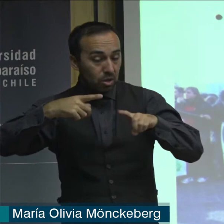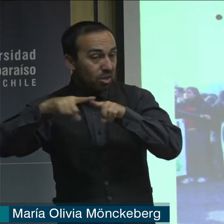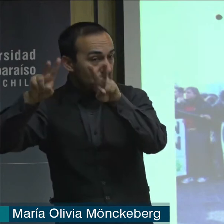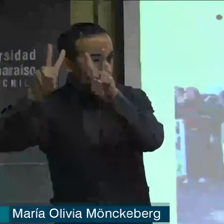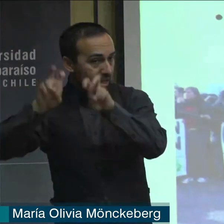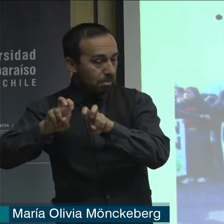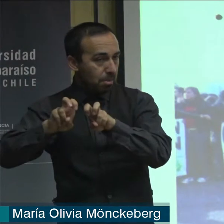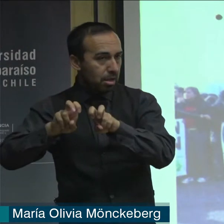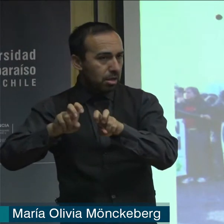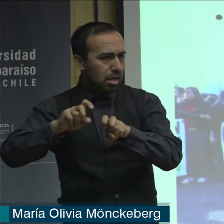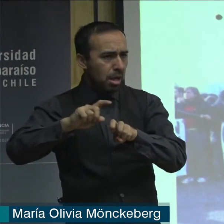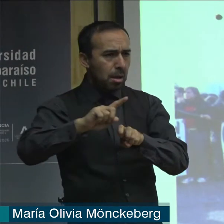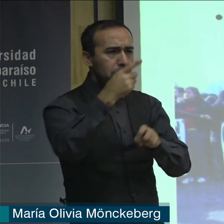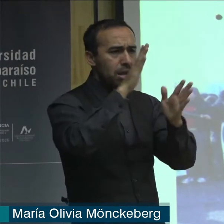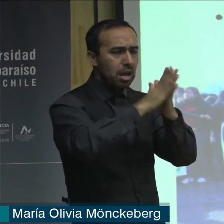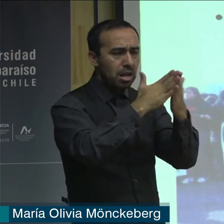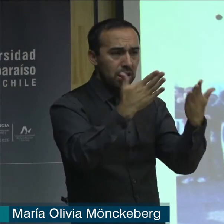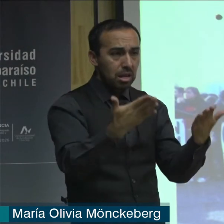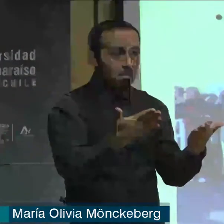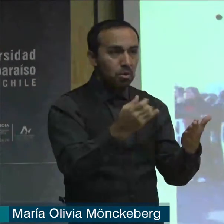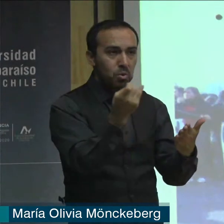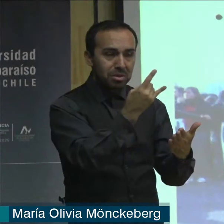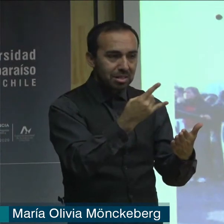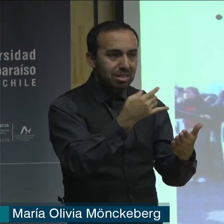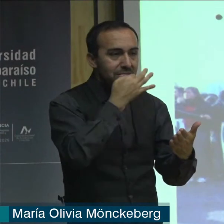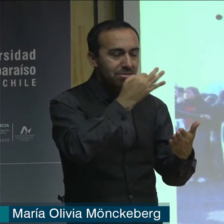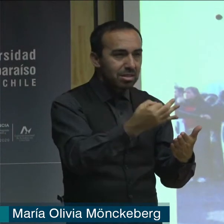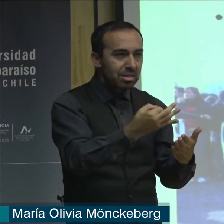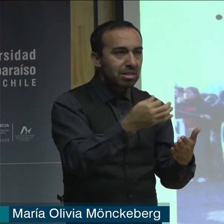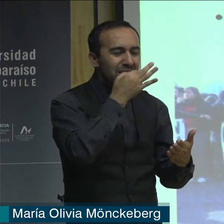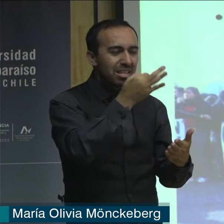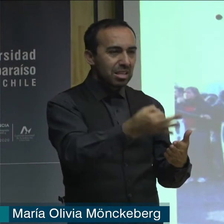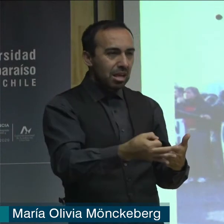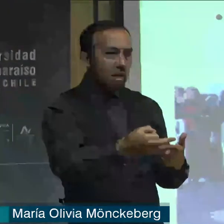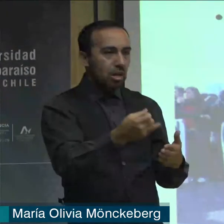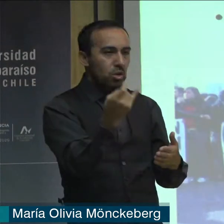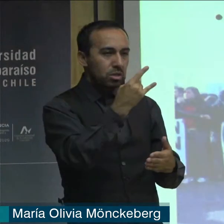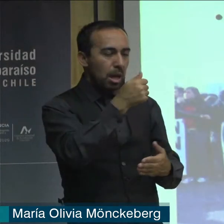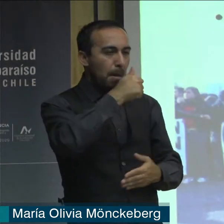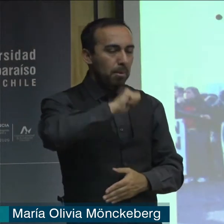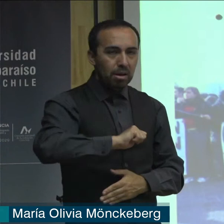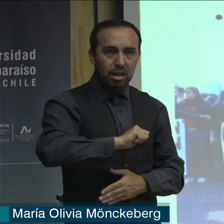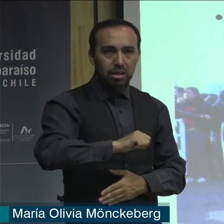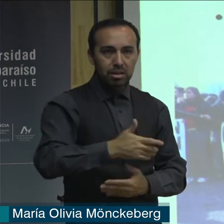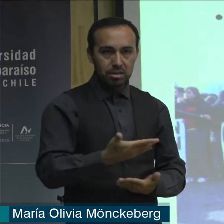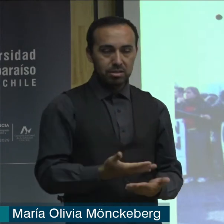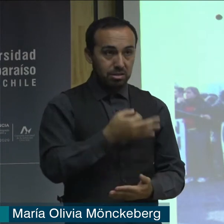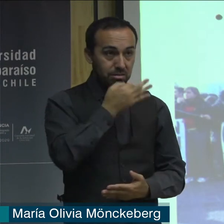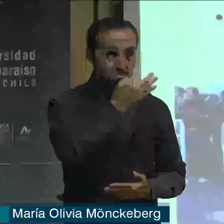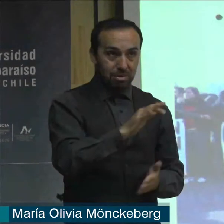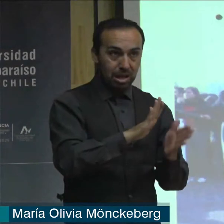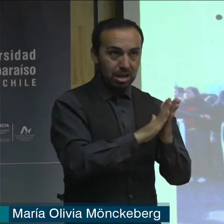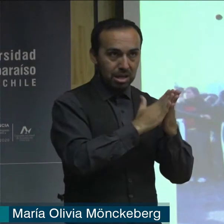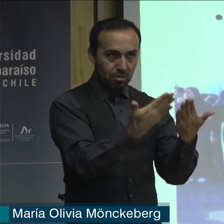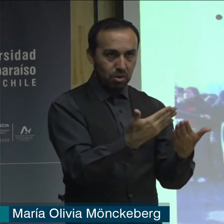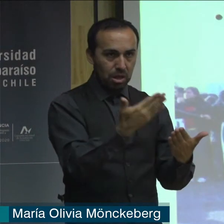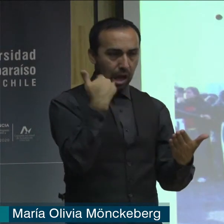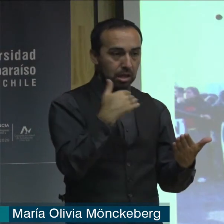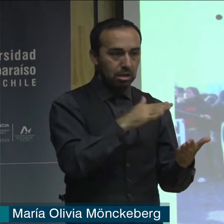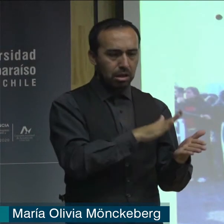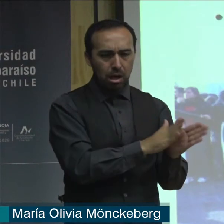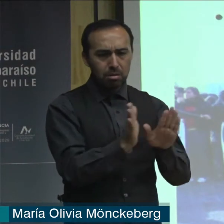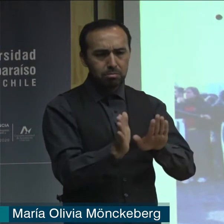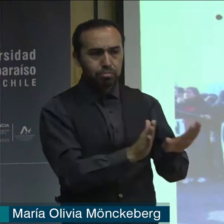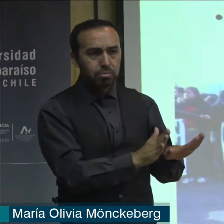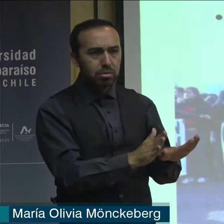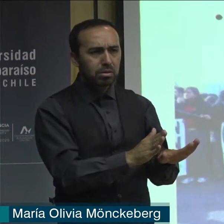primer libro de universidad lo hice en 2005 que se llama la privatización de la universidad pero si me hubieran preguntado